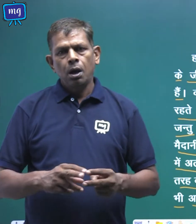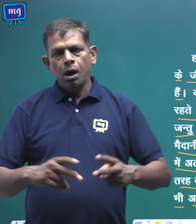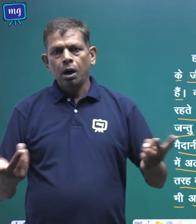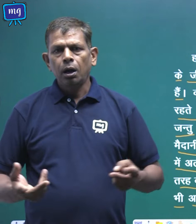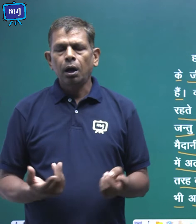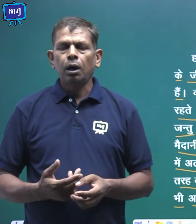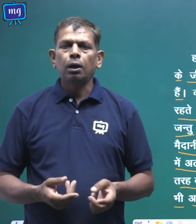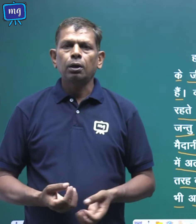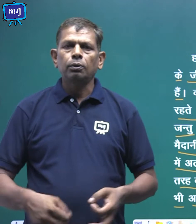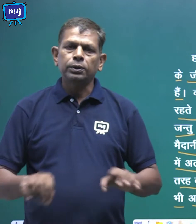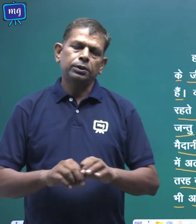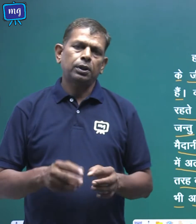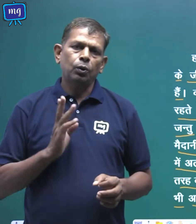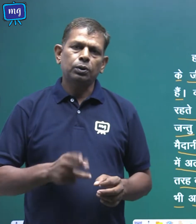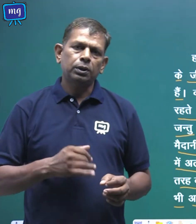अलग विशेषताएं होती हैं।